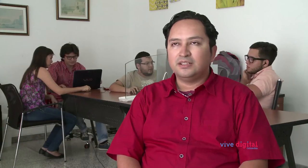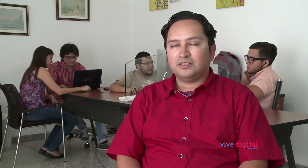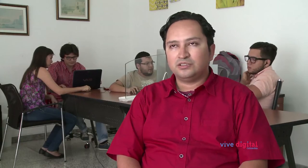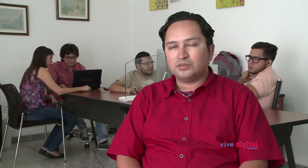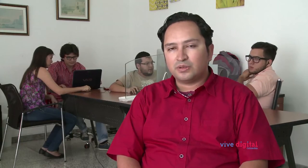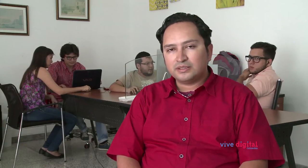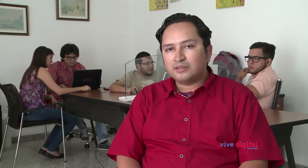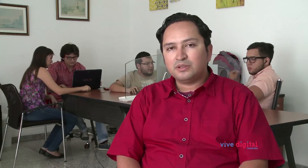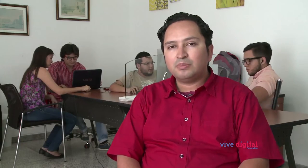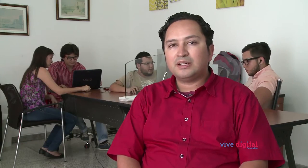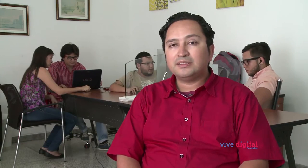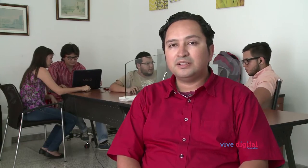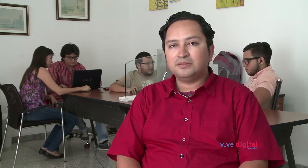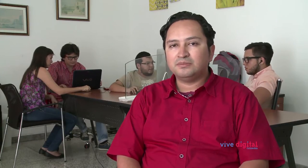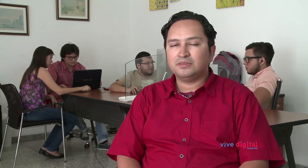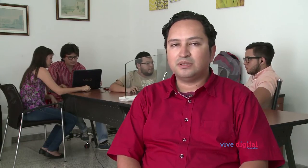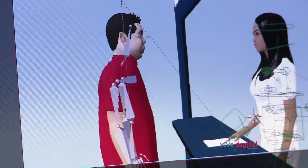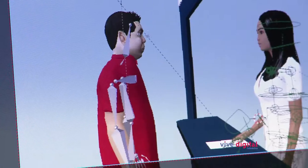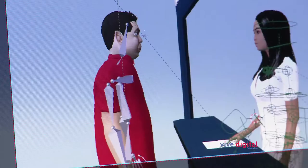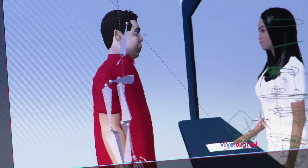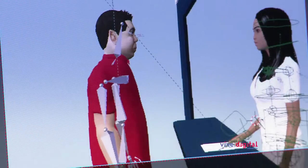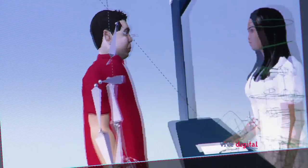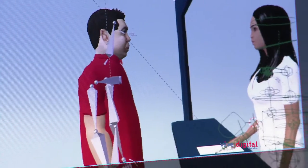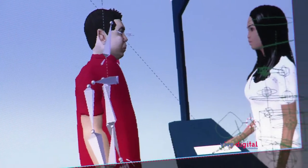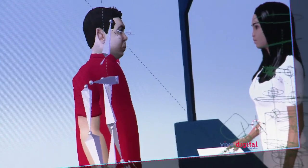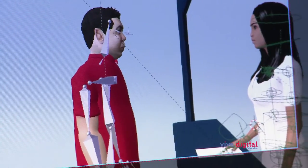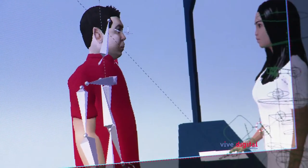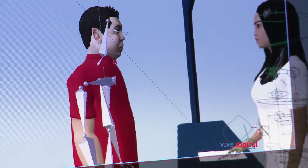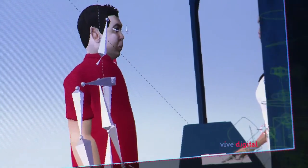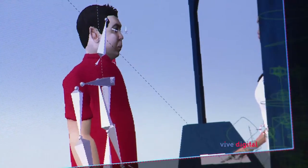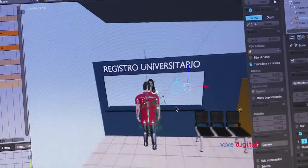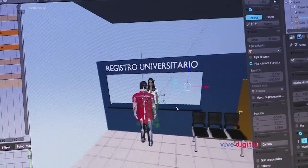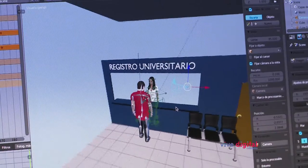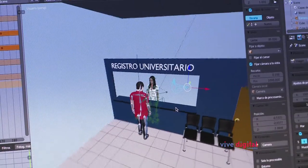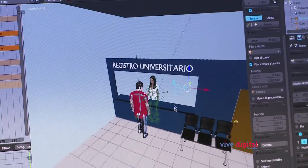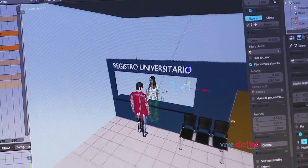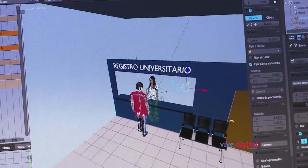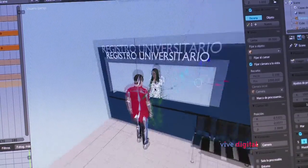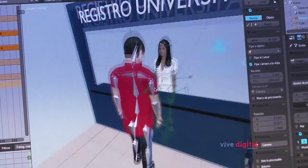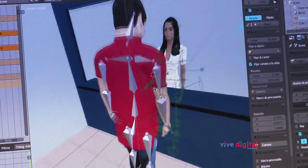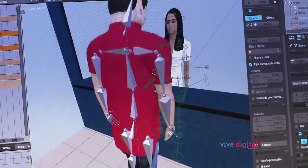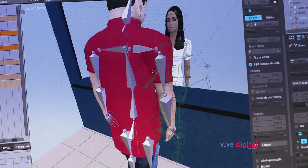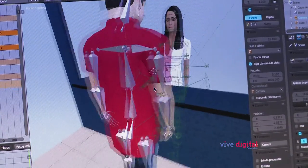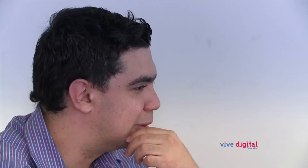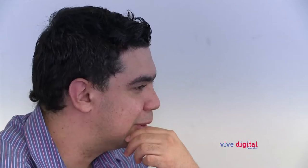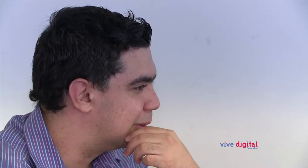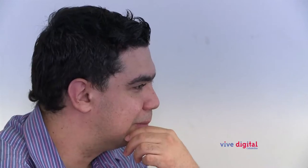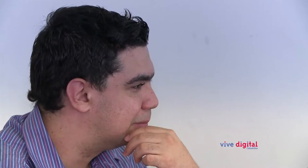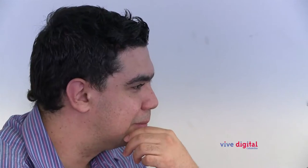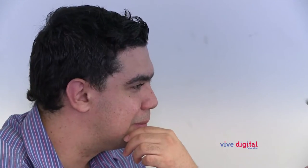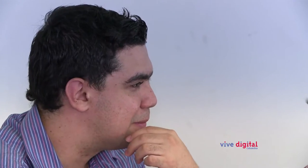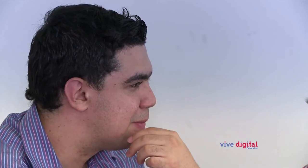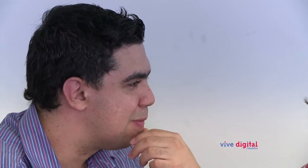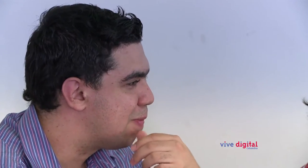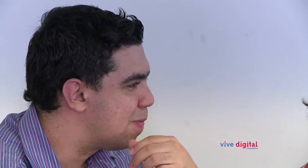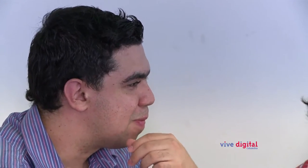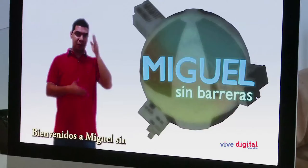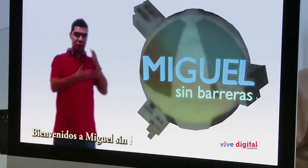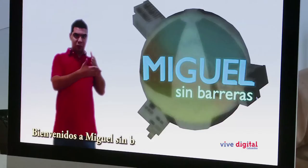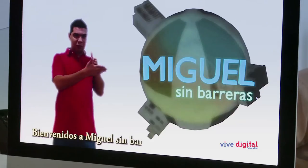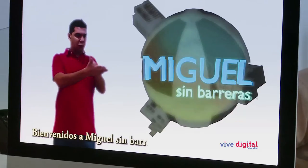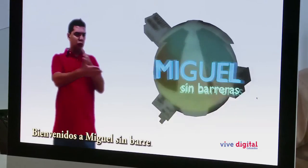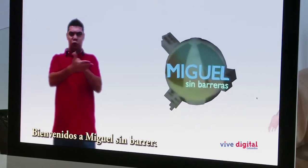charlas se nos ocurre hacer una aplicación, pues en este caso móvil, que la llamamos Miguel Sin Barreras,